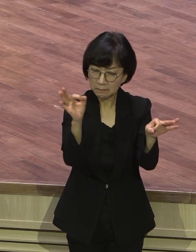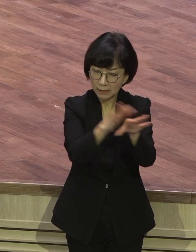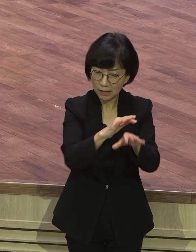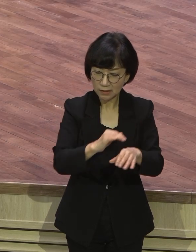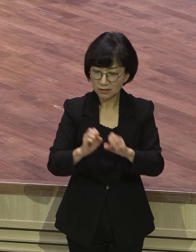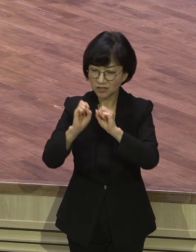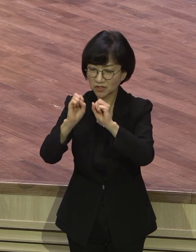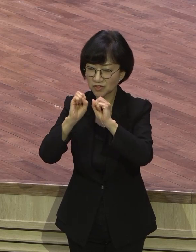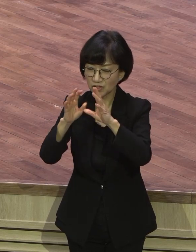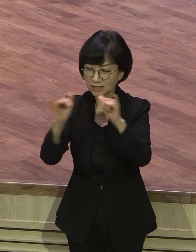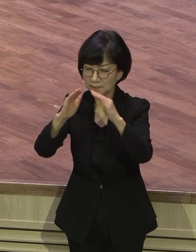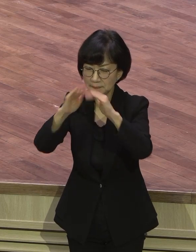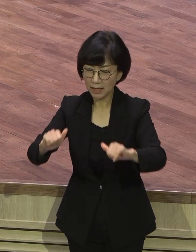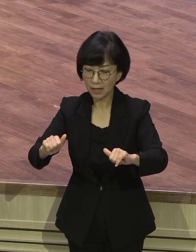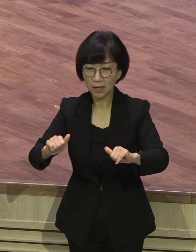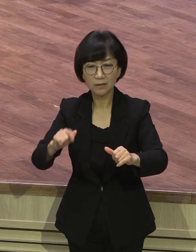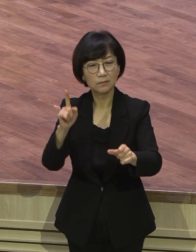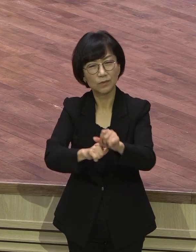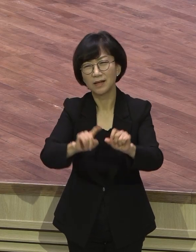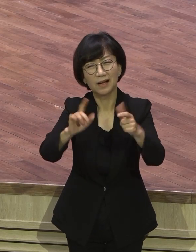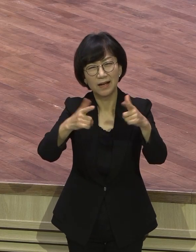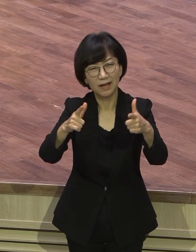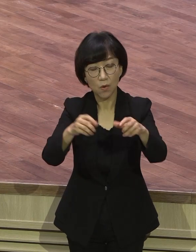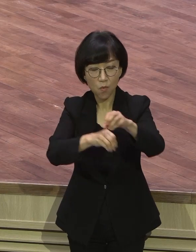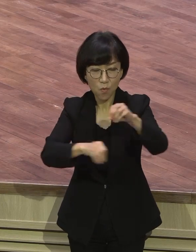완전하게 하려 오셨다.